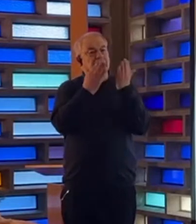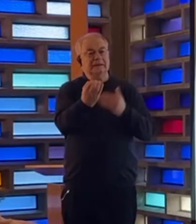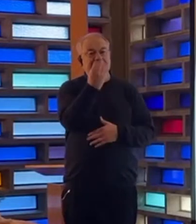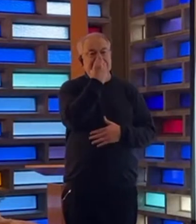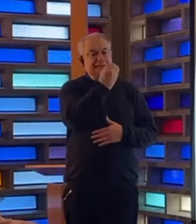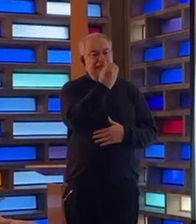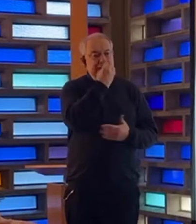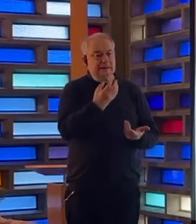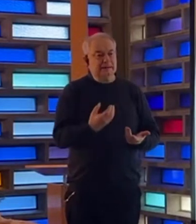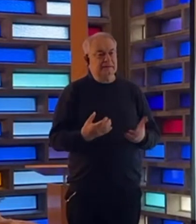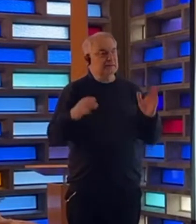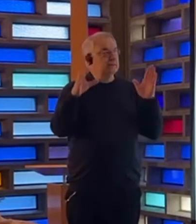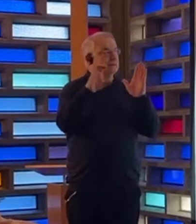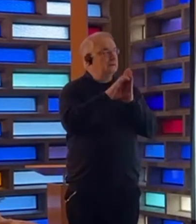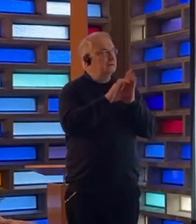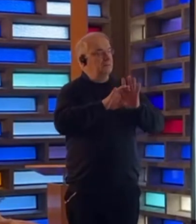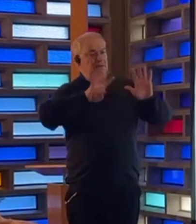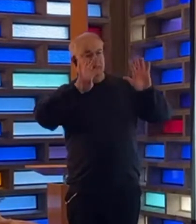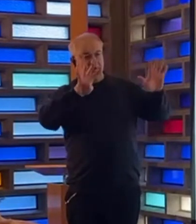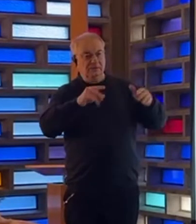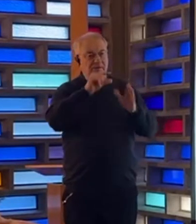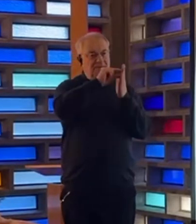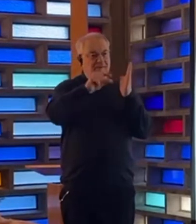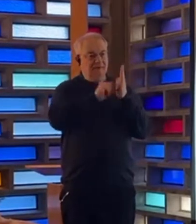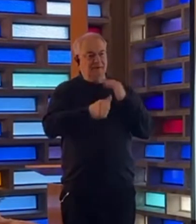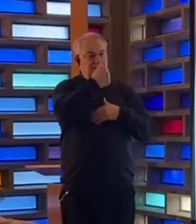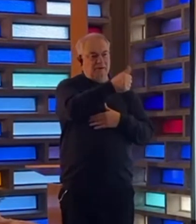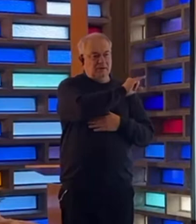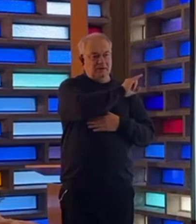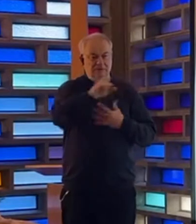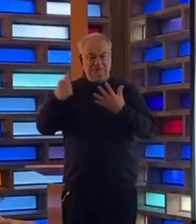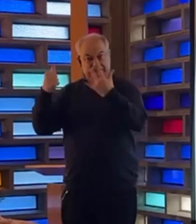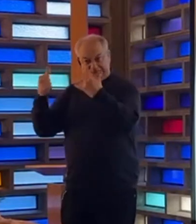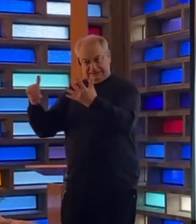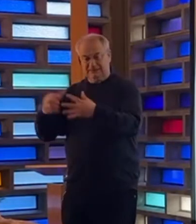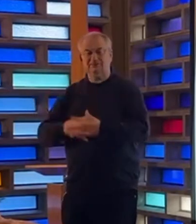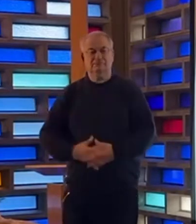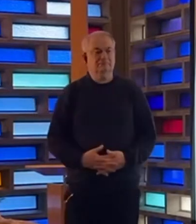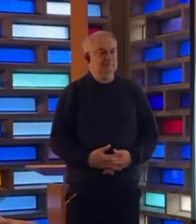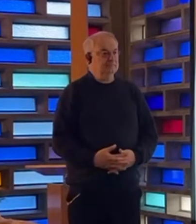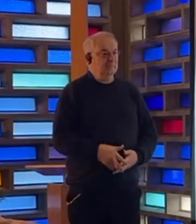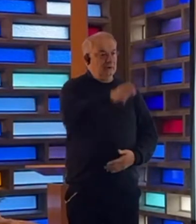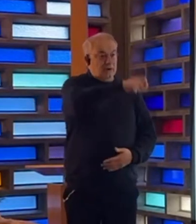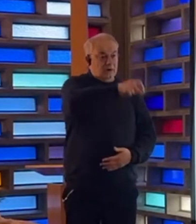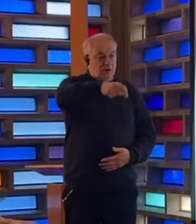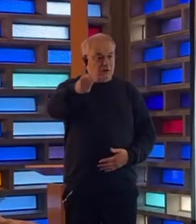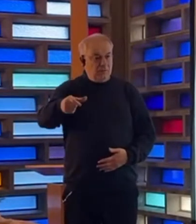Au chapitre 9, les versets 1 à 6. Le peuple qui marche dans la